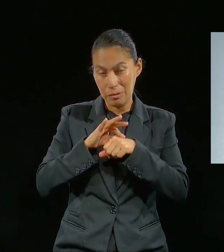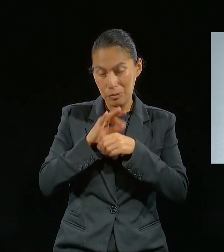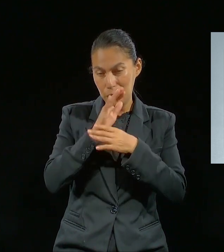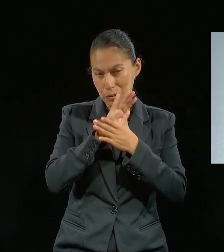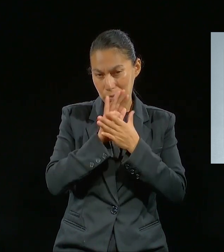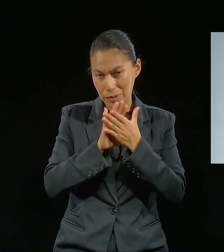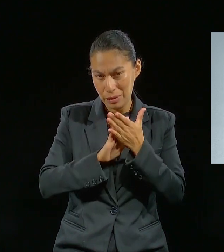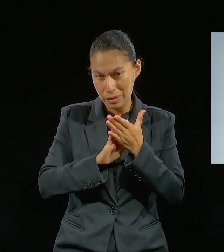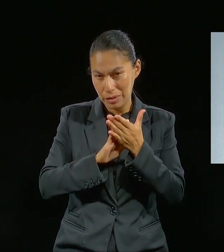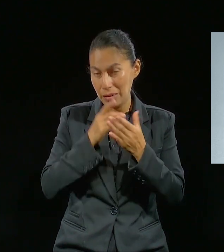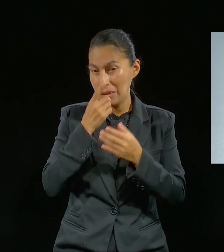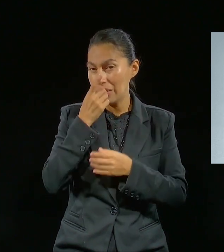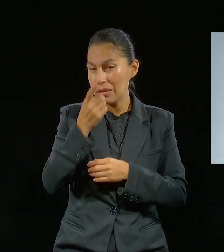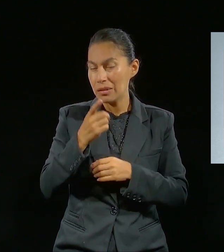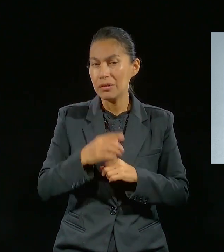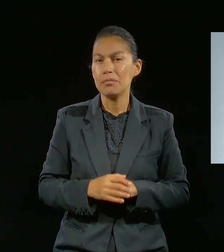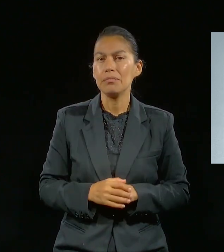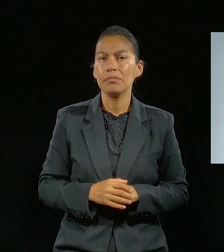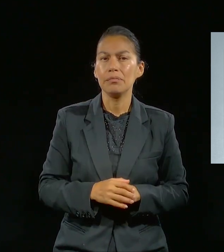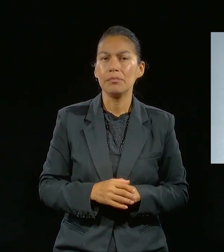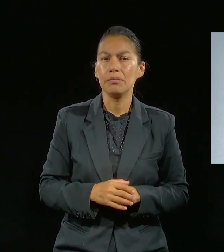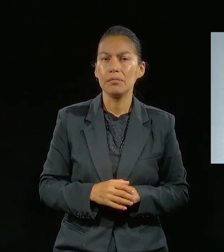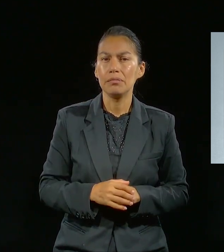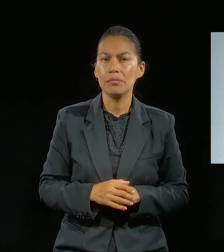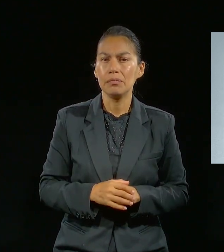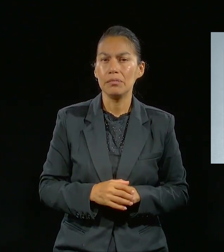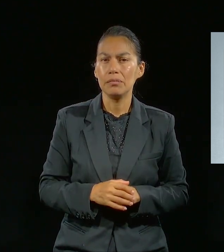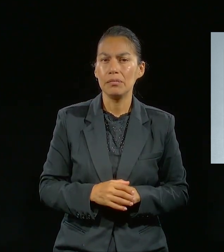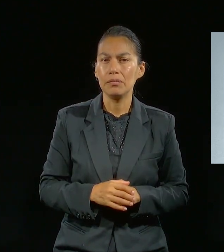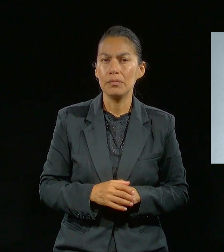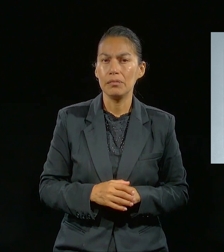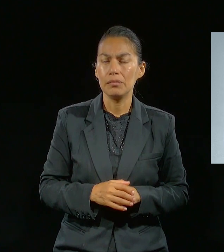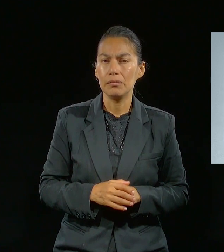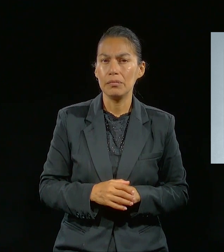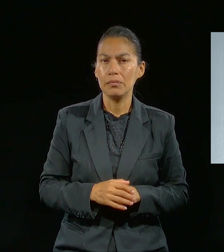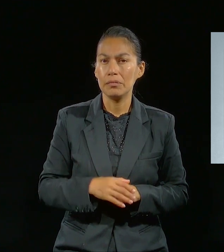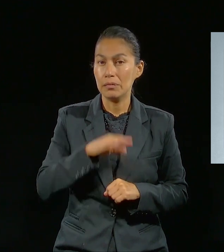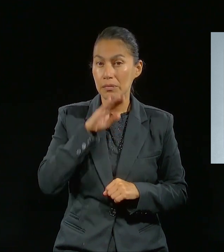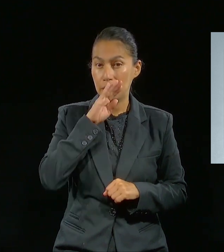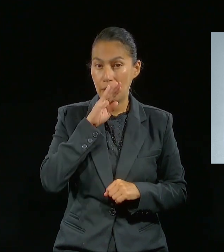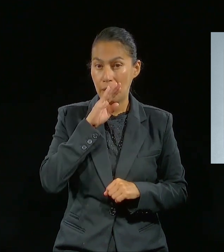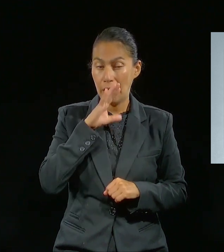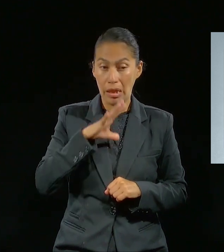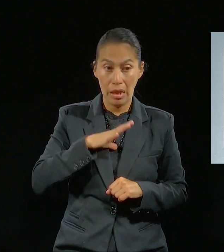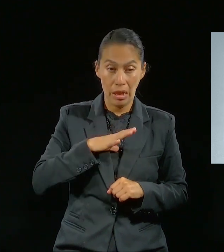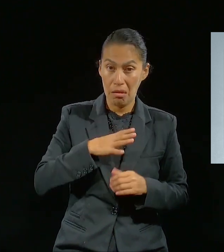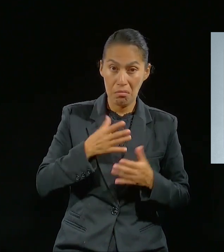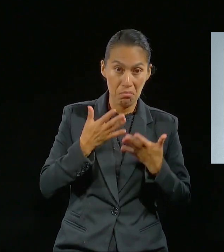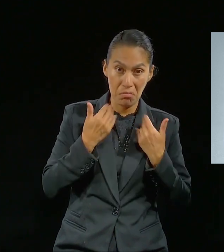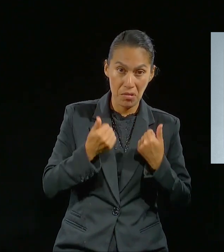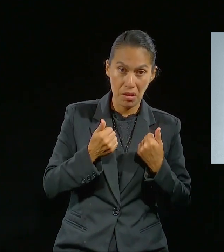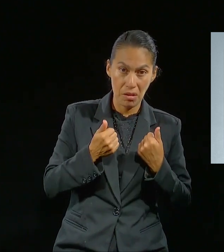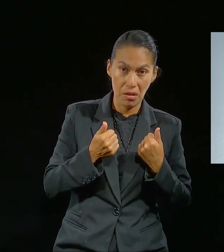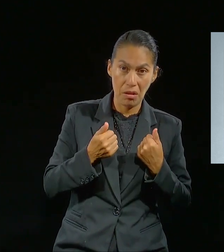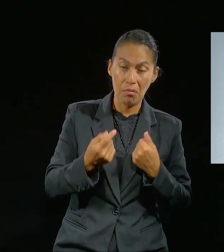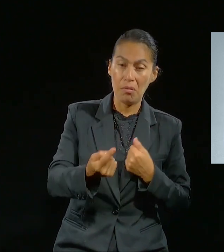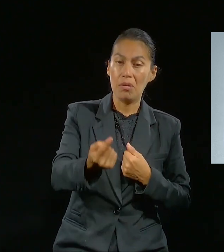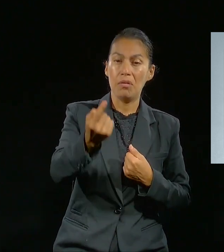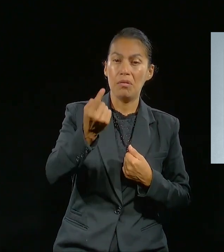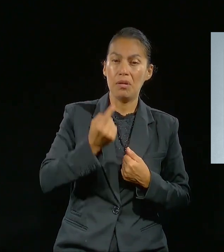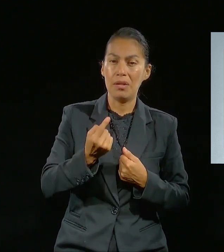mi humilde testimonio de cómo una madre, sin tener nada, vino y mi hijo